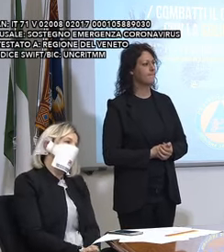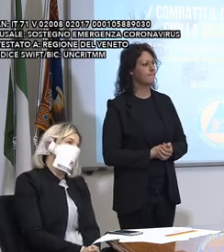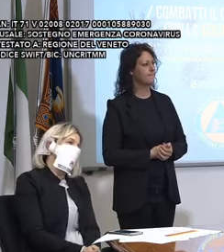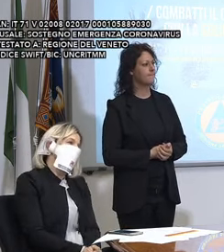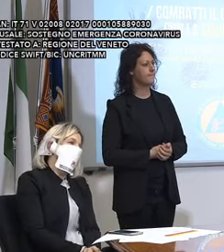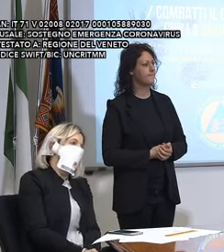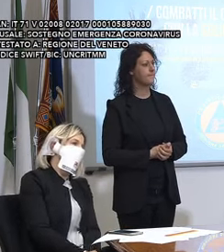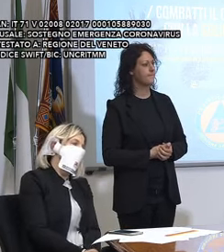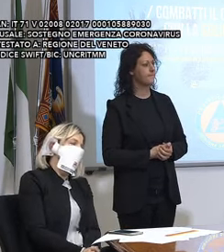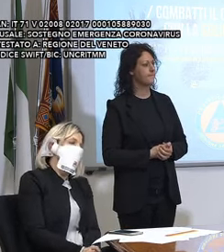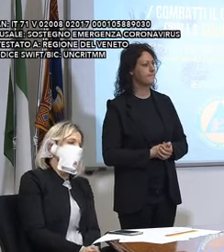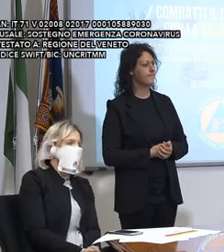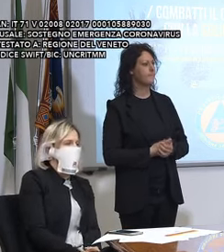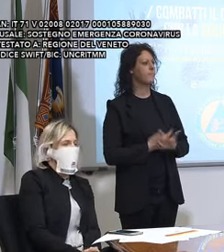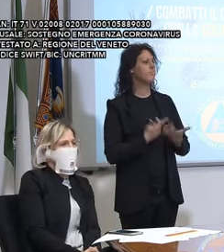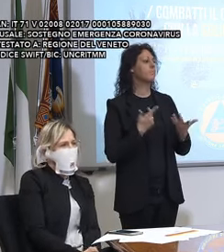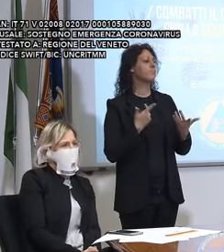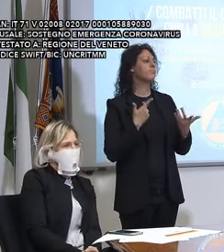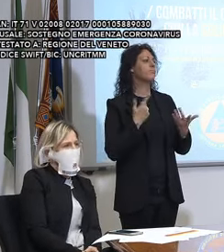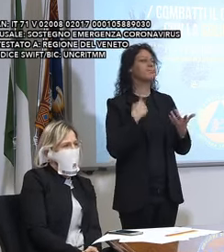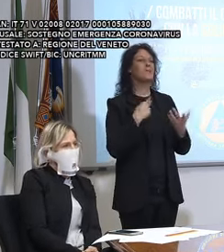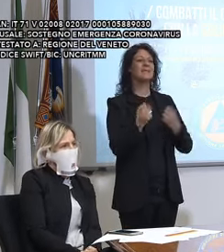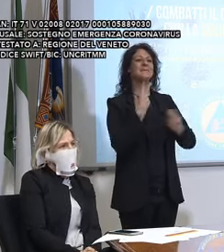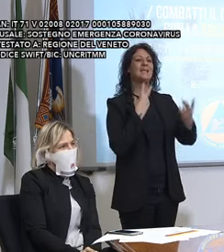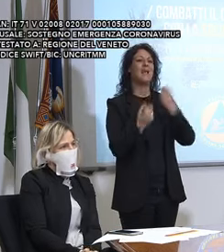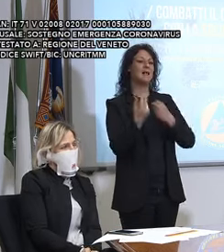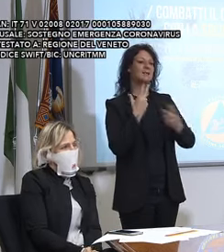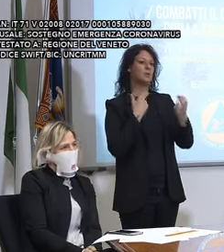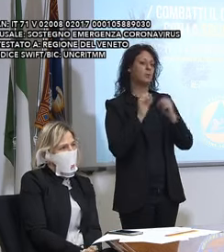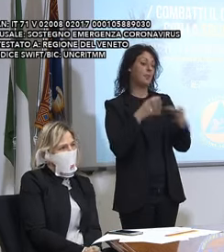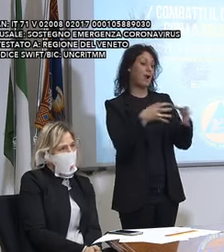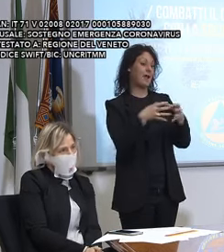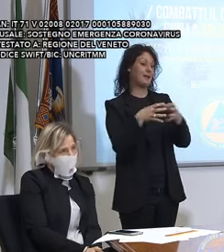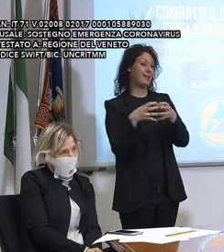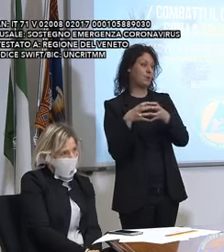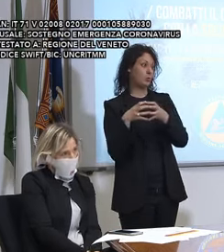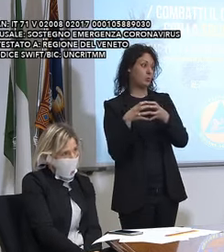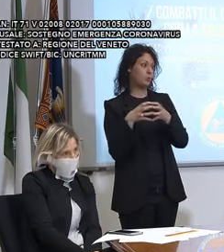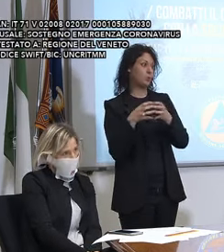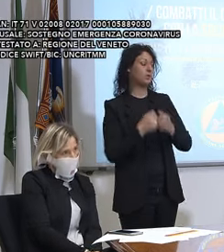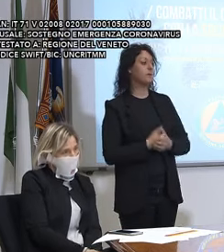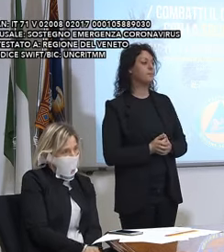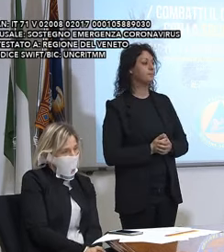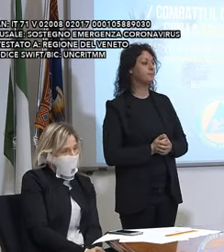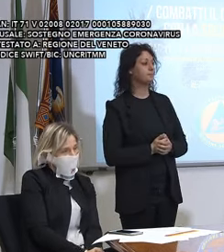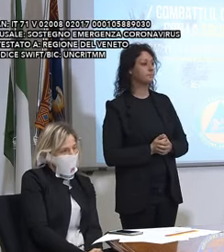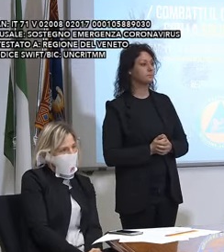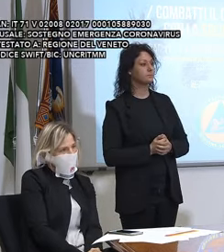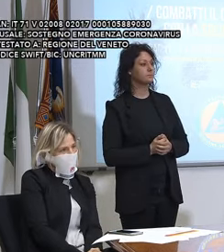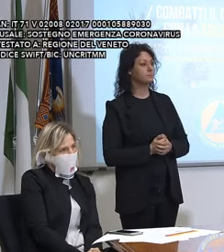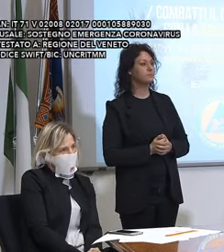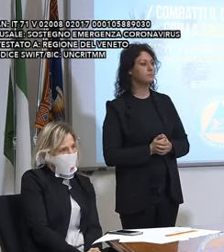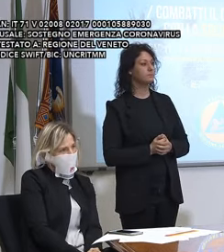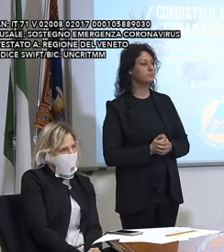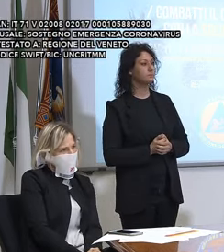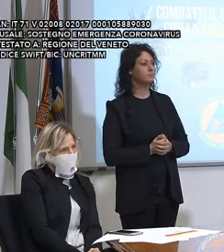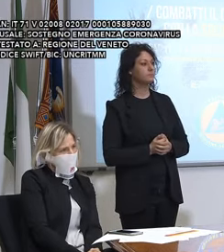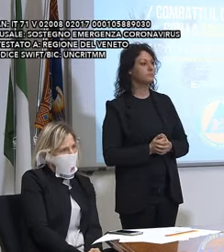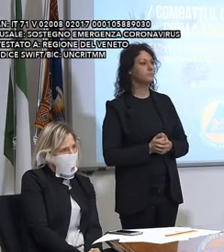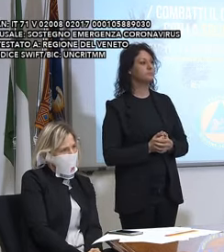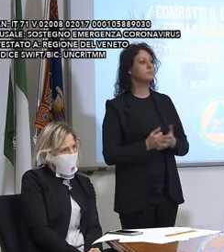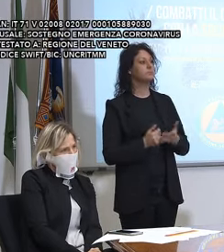è una delle tante segnalazioni che ci arrivano dalle categorie, io più o meno te ne ricordo una al giorno. Sì. Una lagnanza